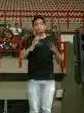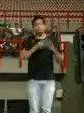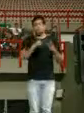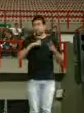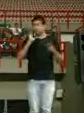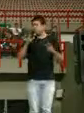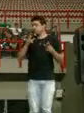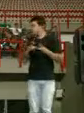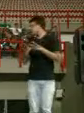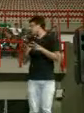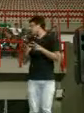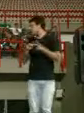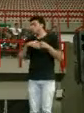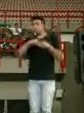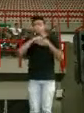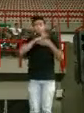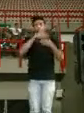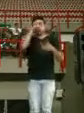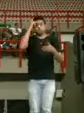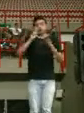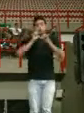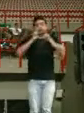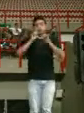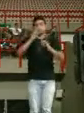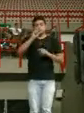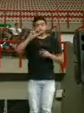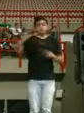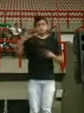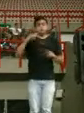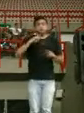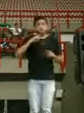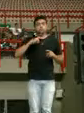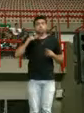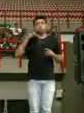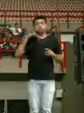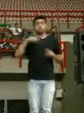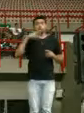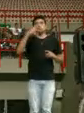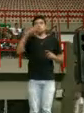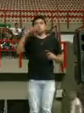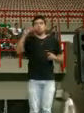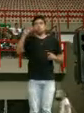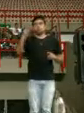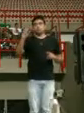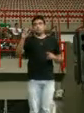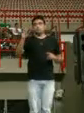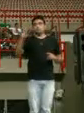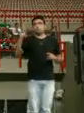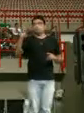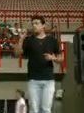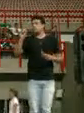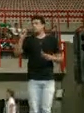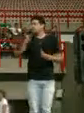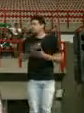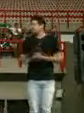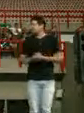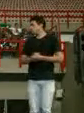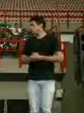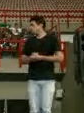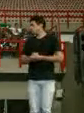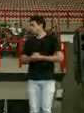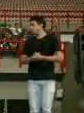jogo de futebol, um torcedor grita gol com uma sonoridade de 40 decibéis.